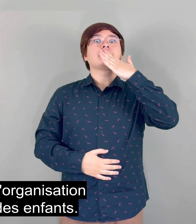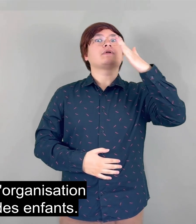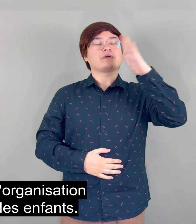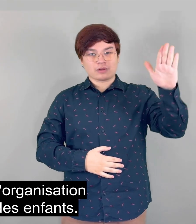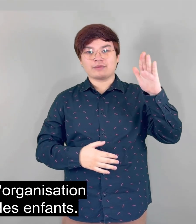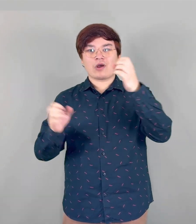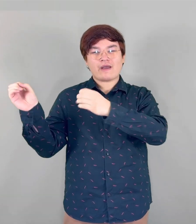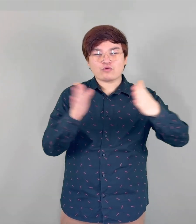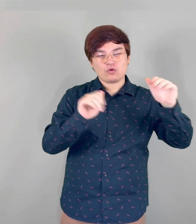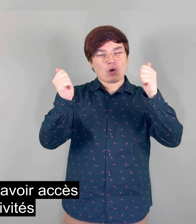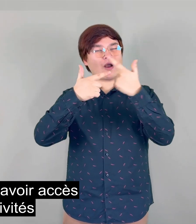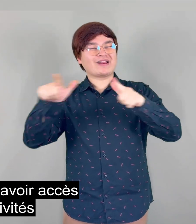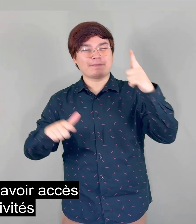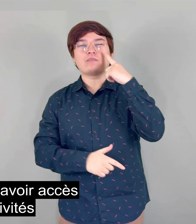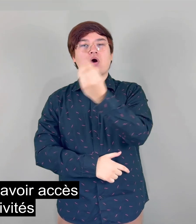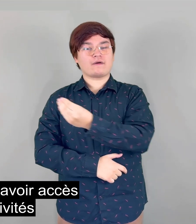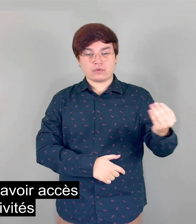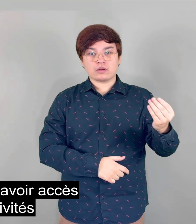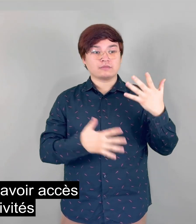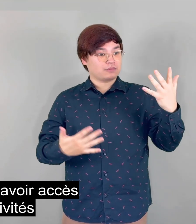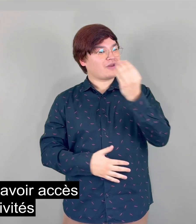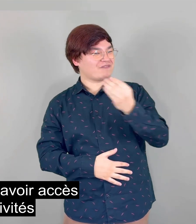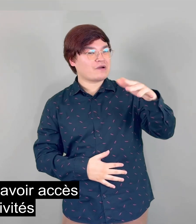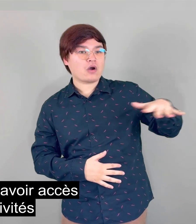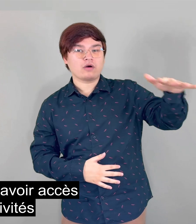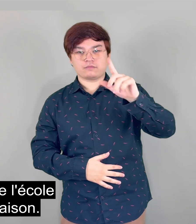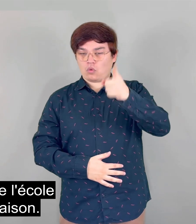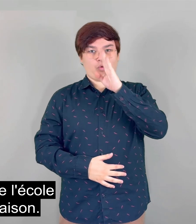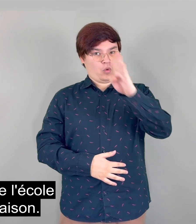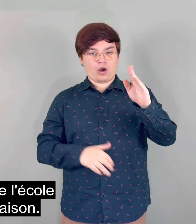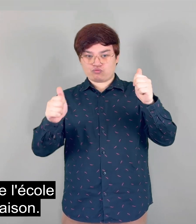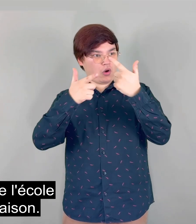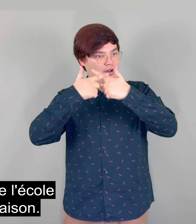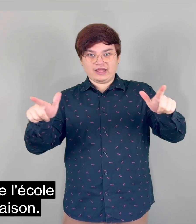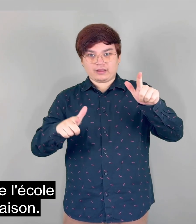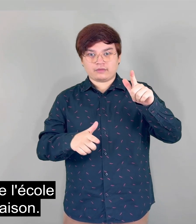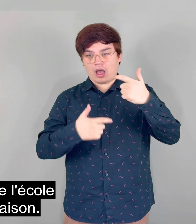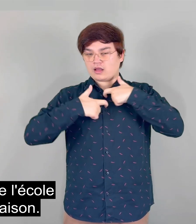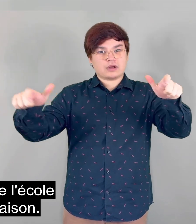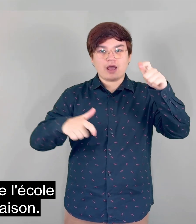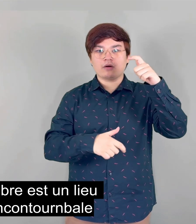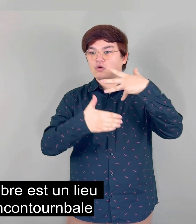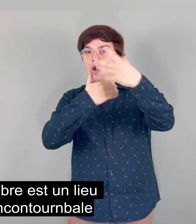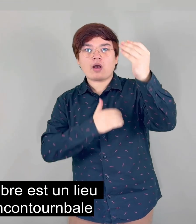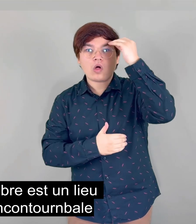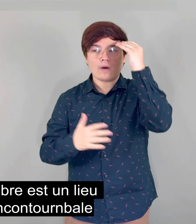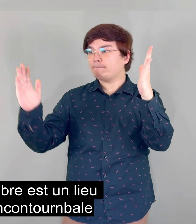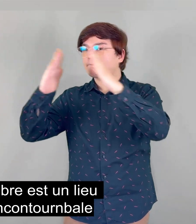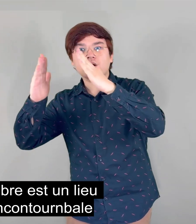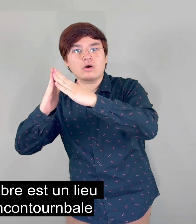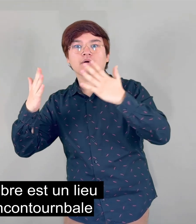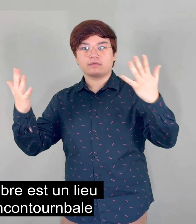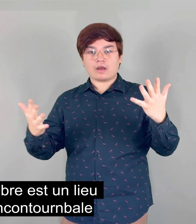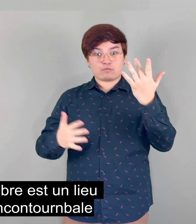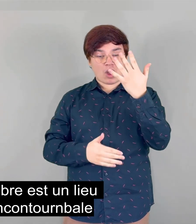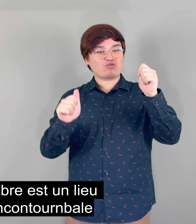temps libre des enfants. Ils doivent tous avoir accès à des activités en dehors de l'école et de la maison. L'accueil temps libre est